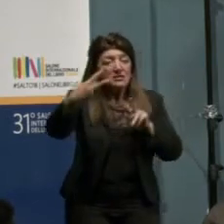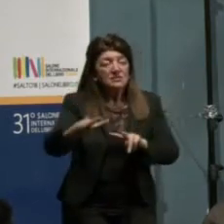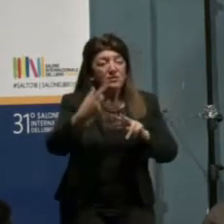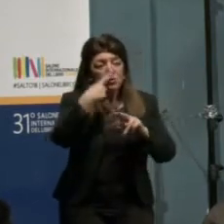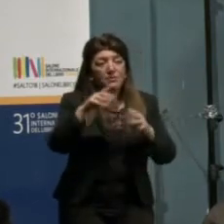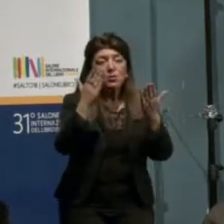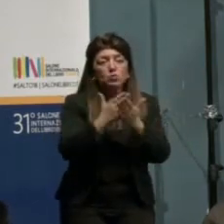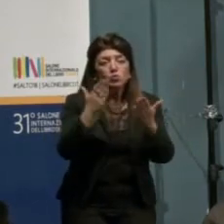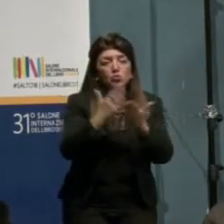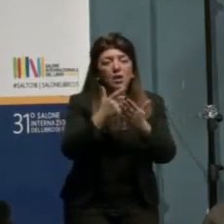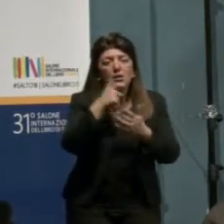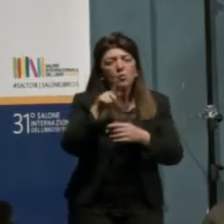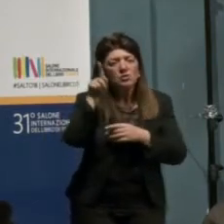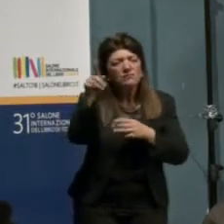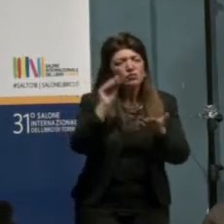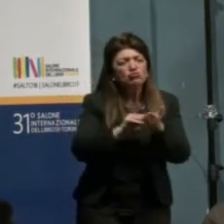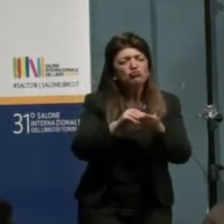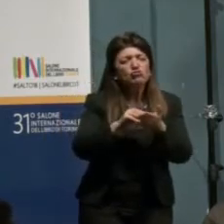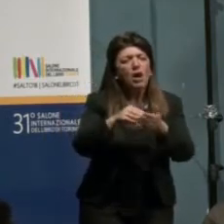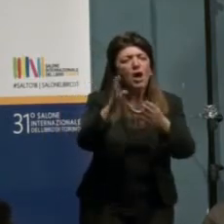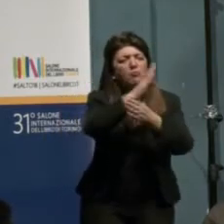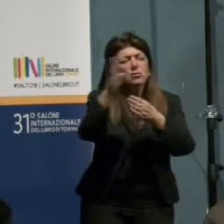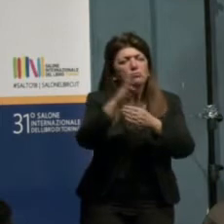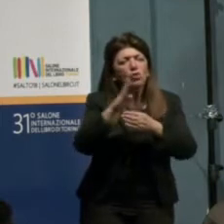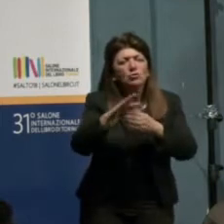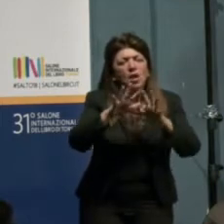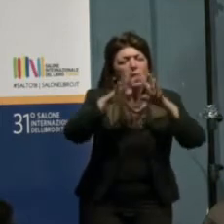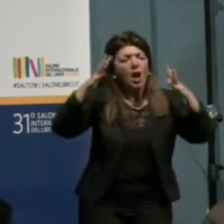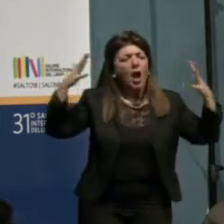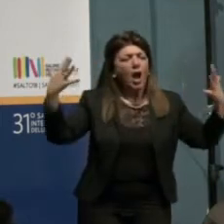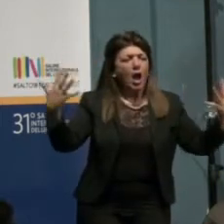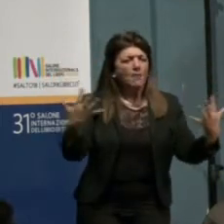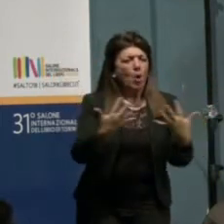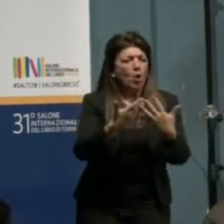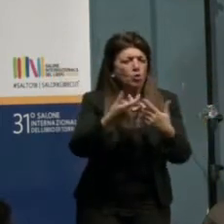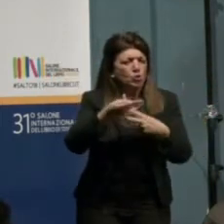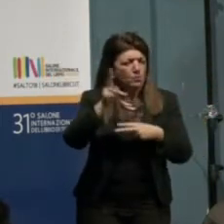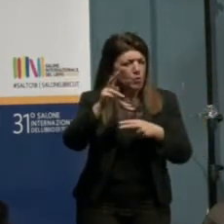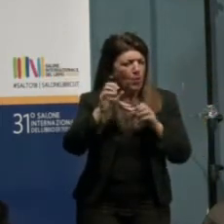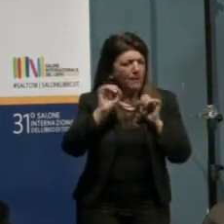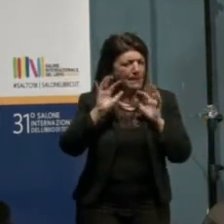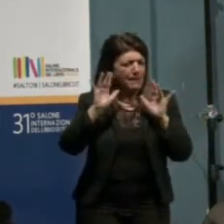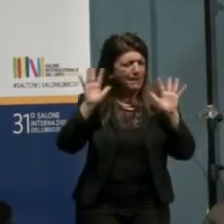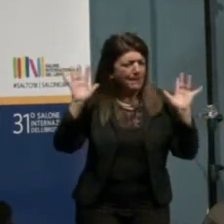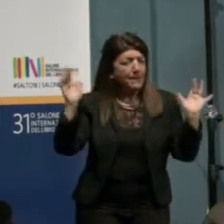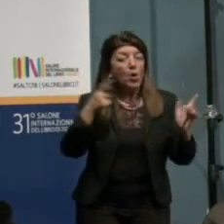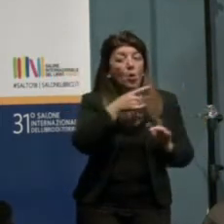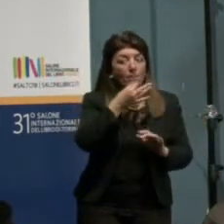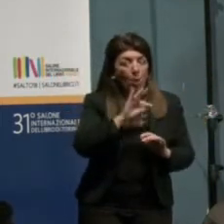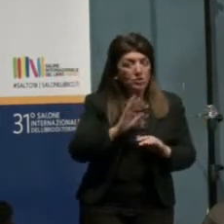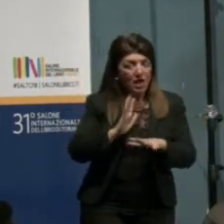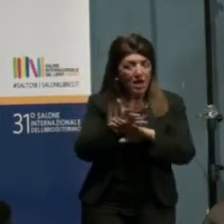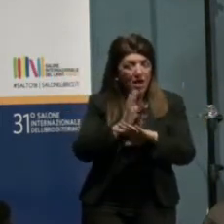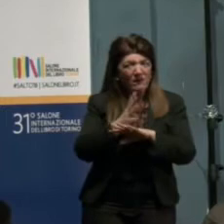lì c'è una biblioteca tra le più fornite al mondo e quindi poteva accedere alle fonti originali no quindi